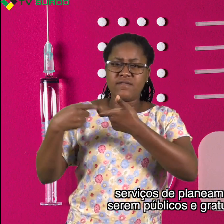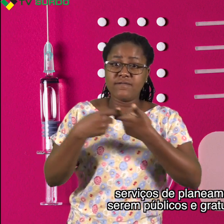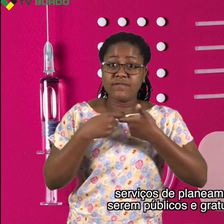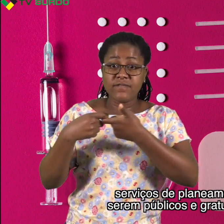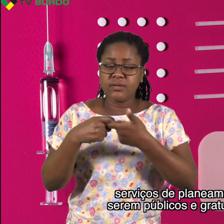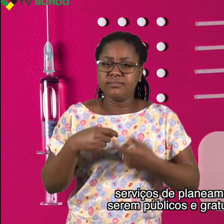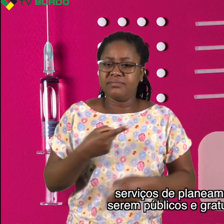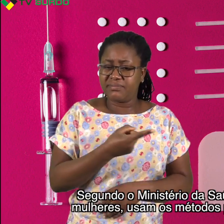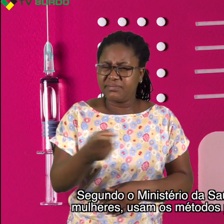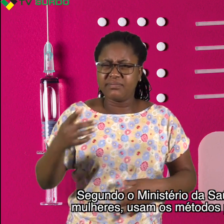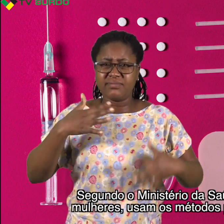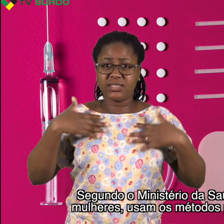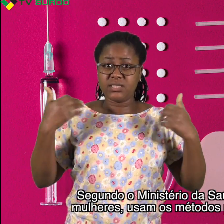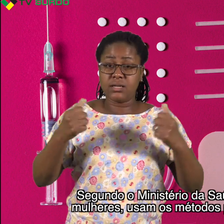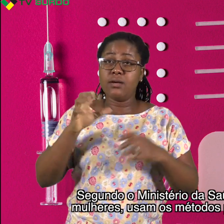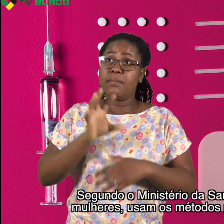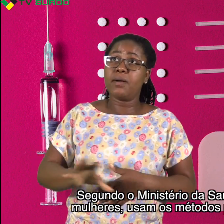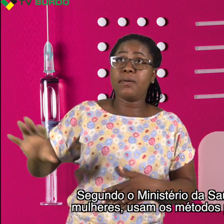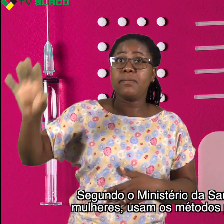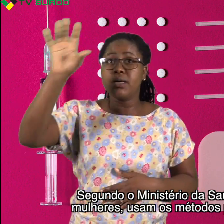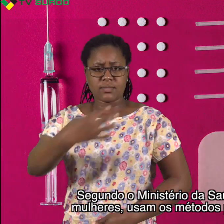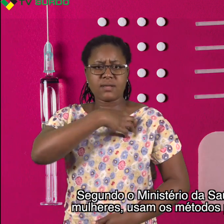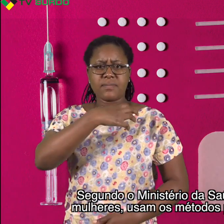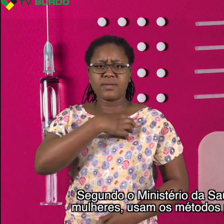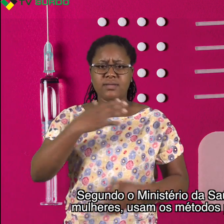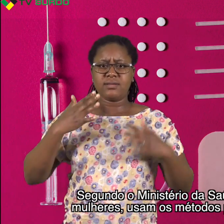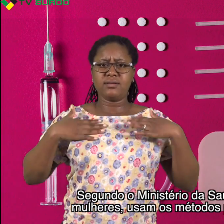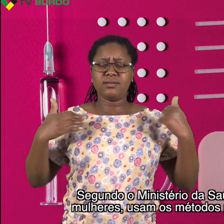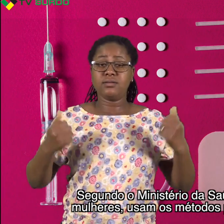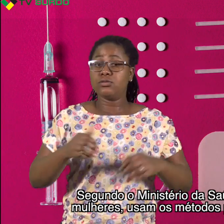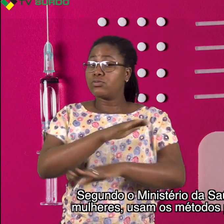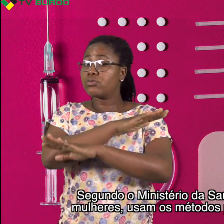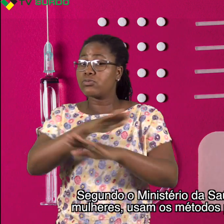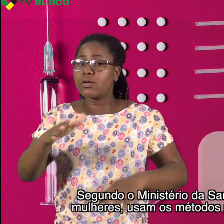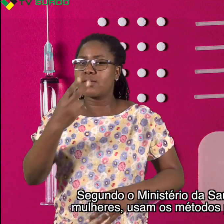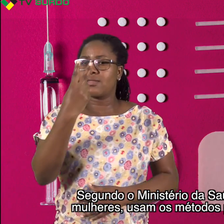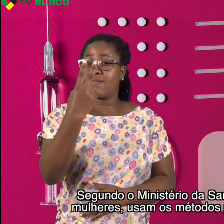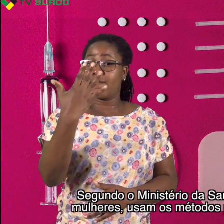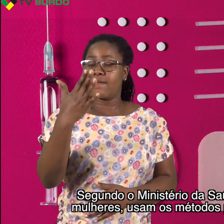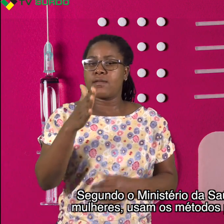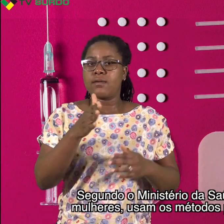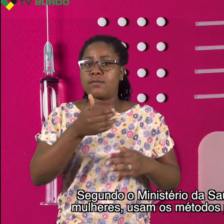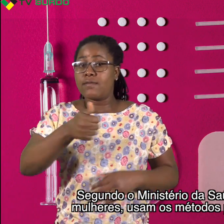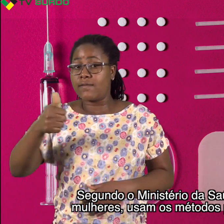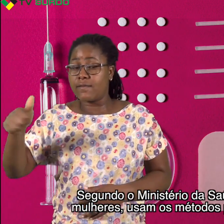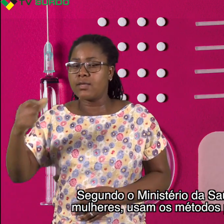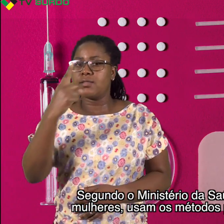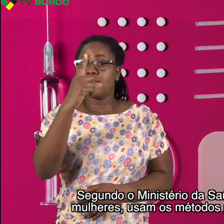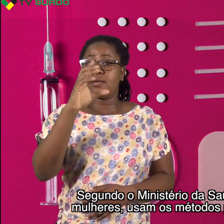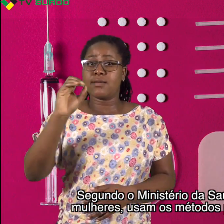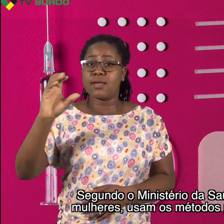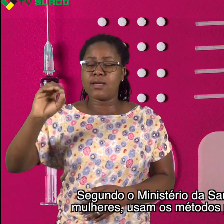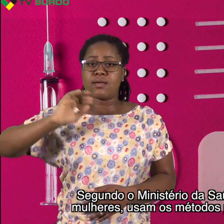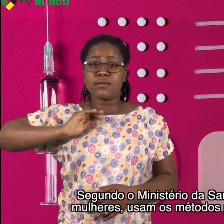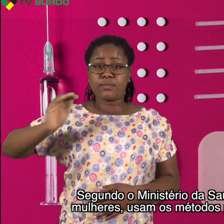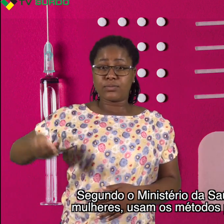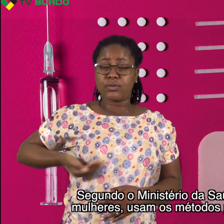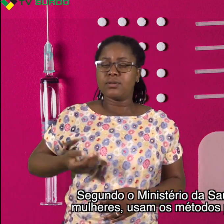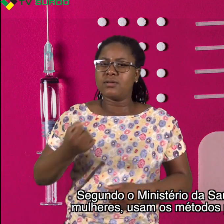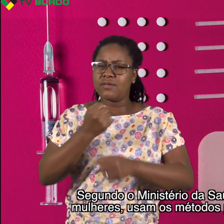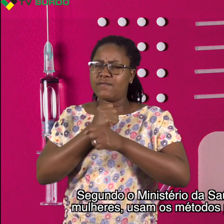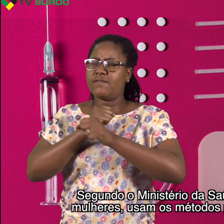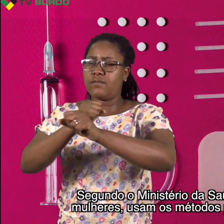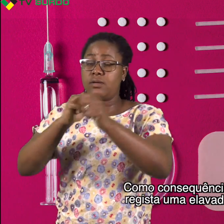e gratuitos no país. Segundo o Ministério da Saúde, só 25 em cada 100 mulheres usam os métodos para